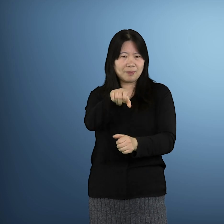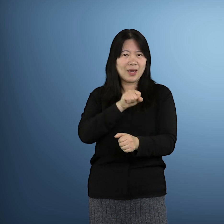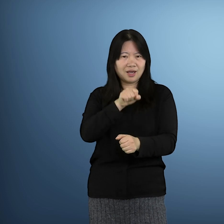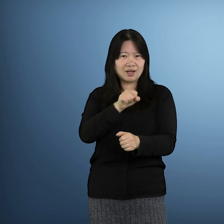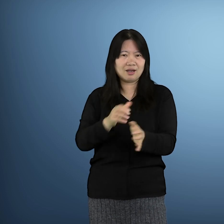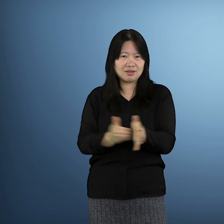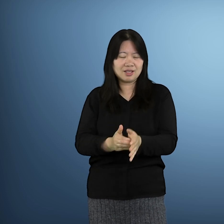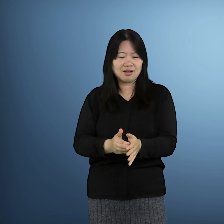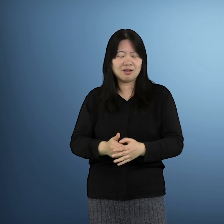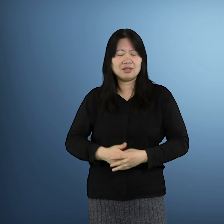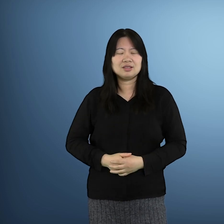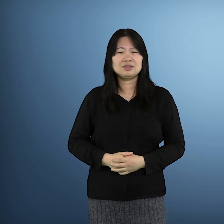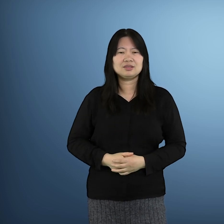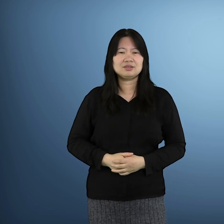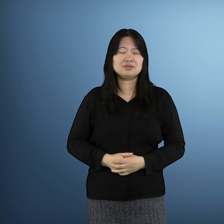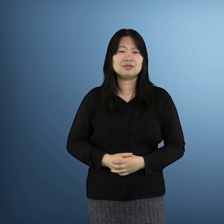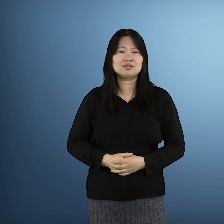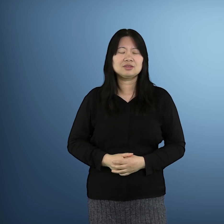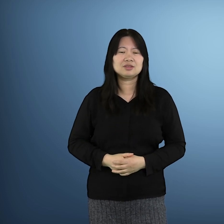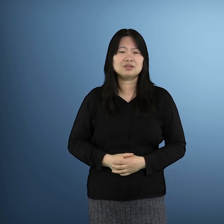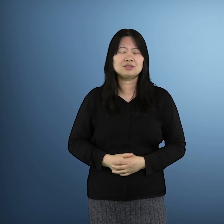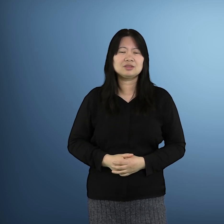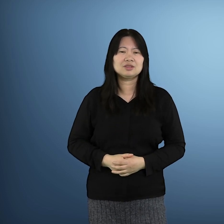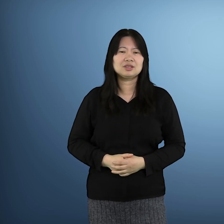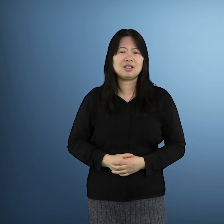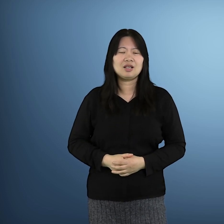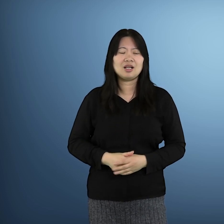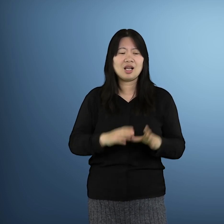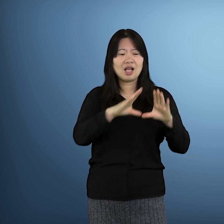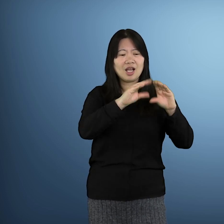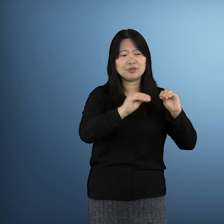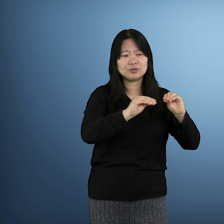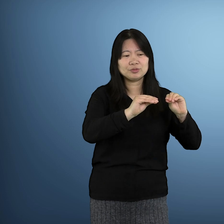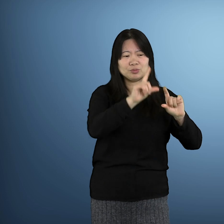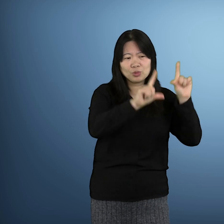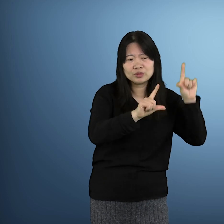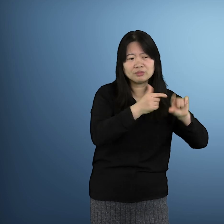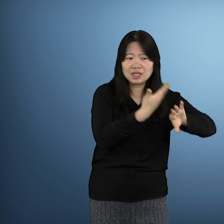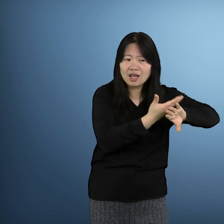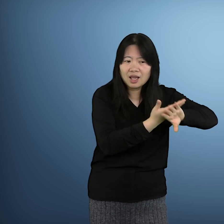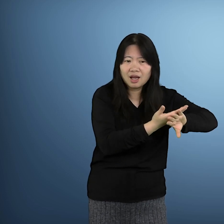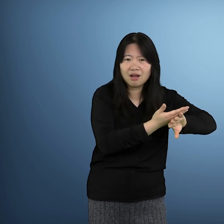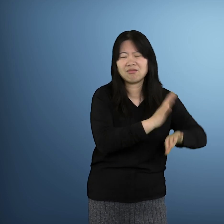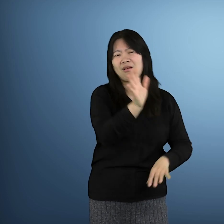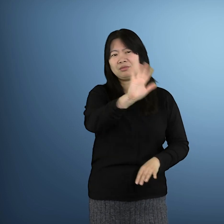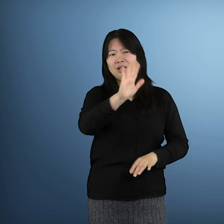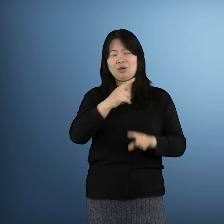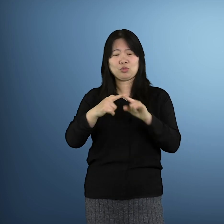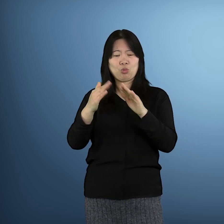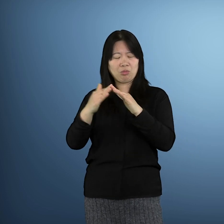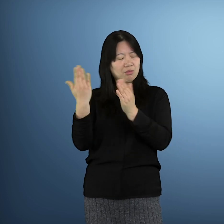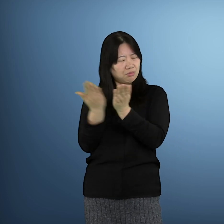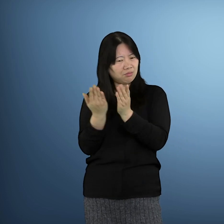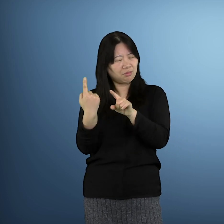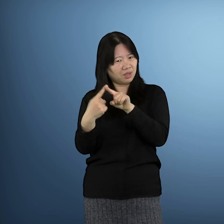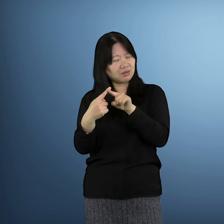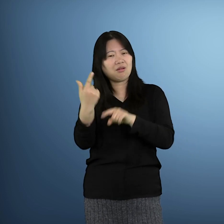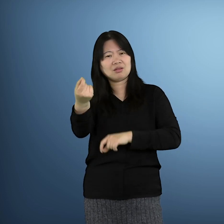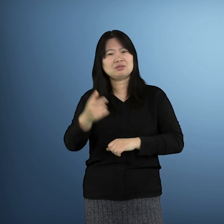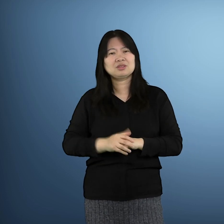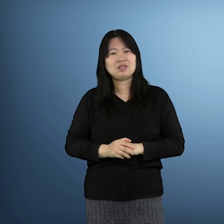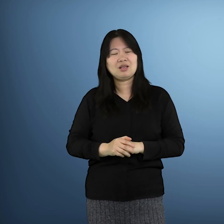추구하고 이것이 애국과 뭐가 달라요? 교회도